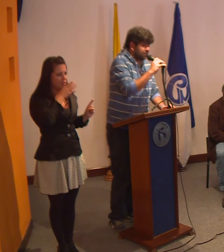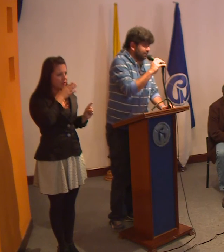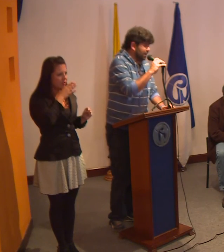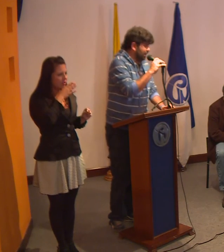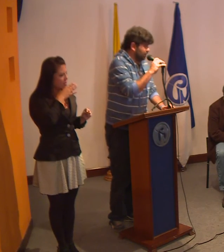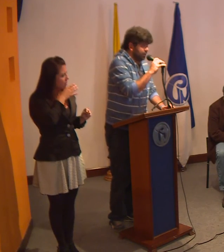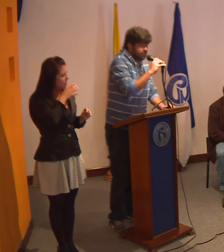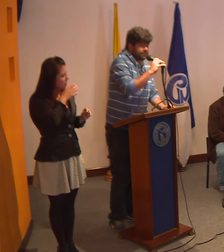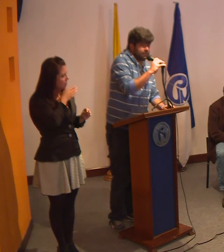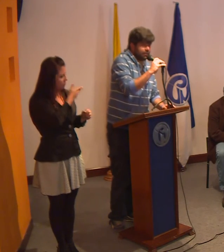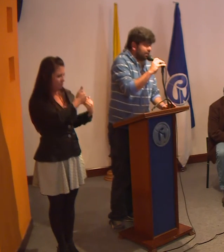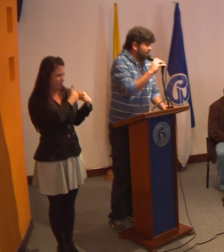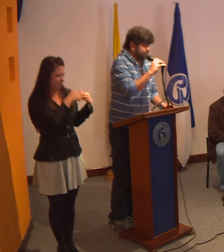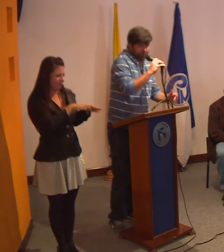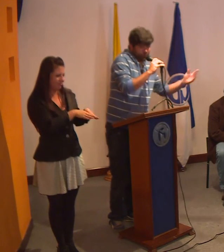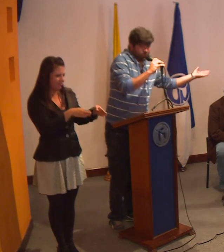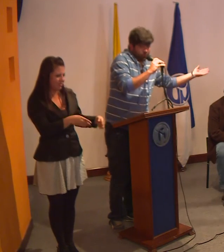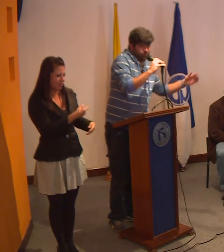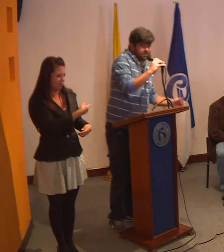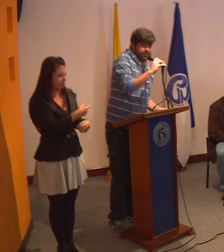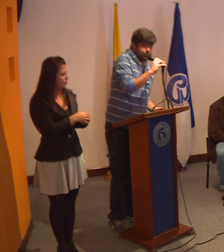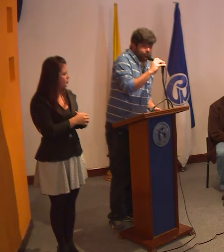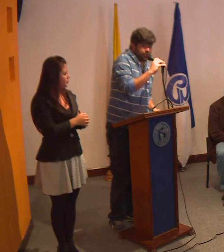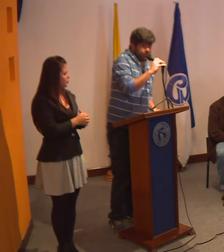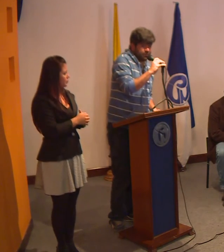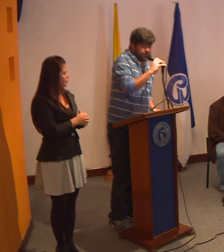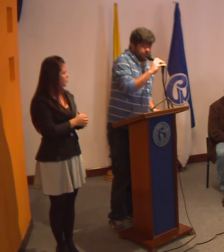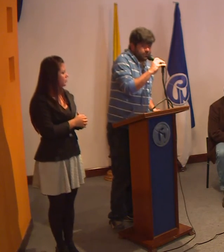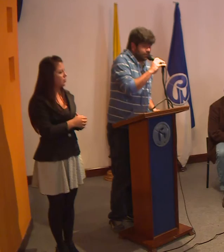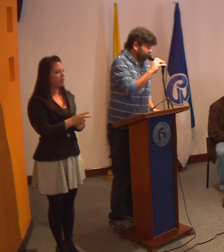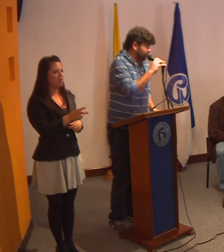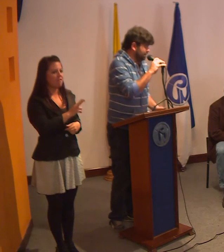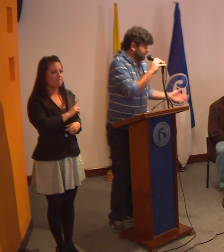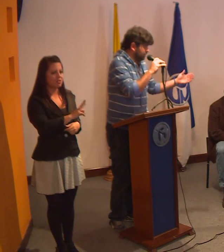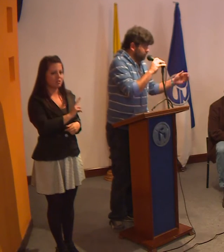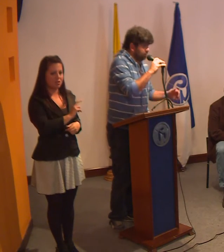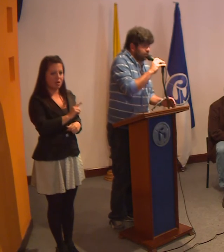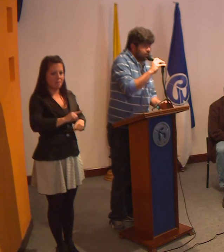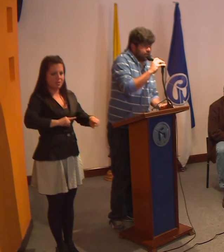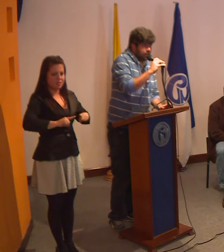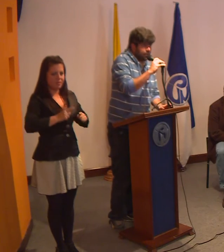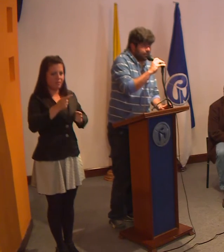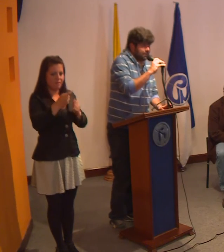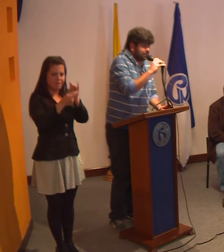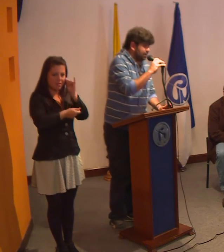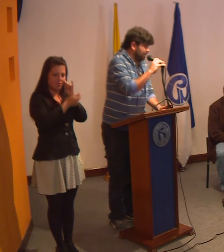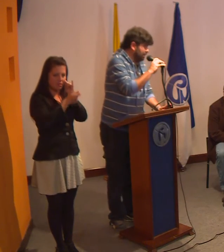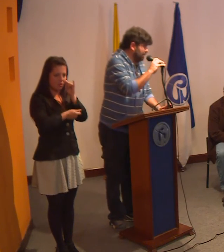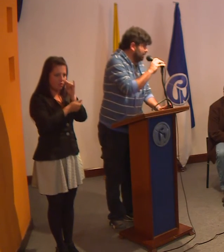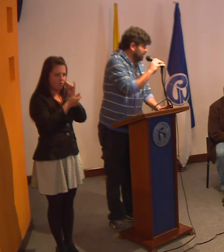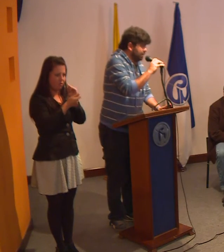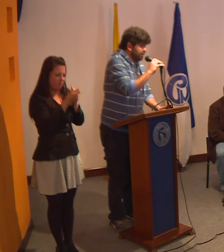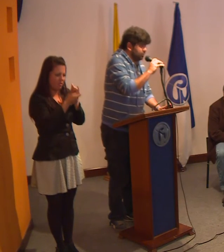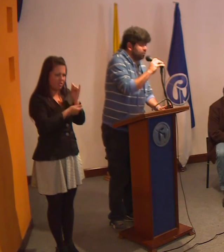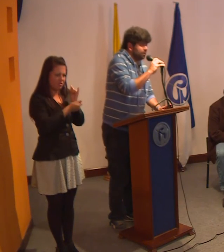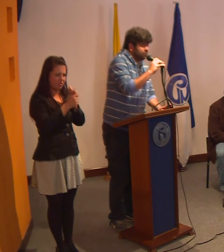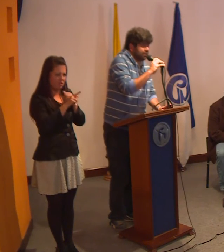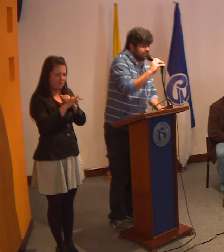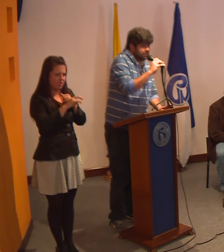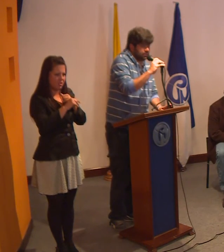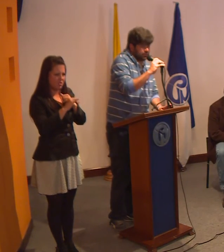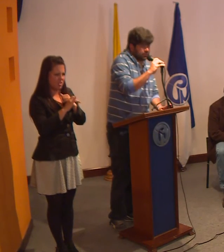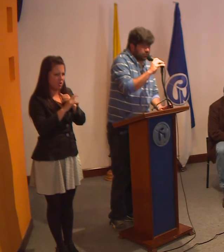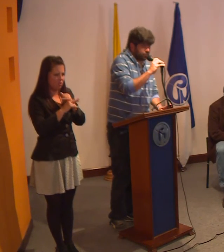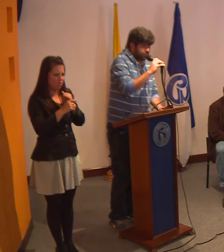a las personas que están a cargo de la mesa. Pedimos al vice, que por favor, el vice administrativo y financiero, que pase, y